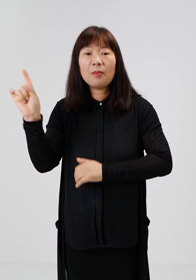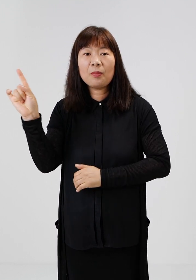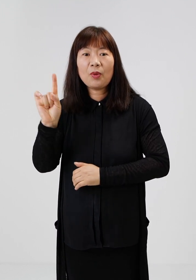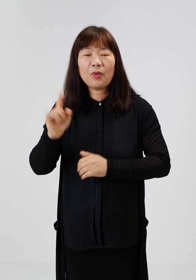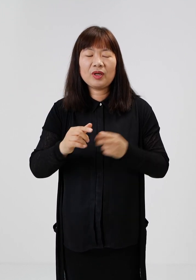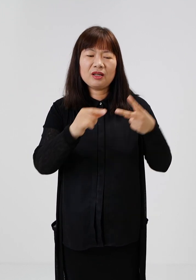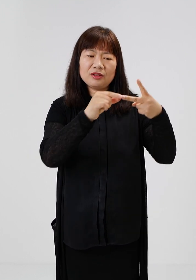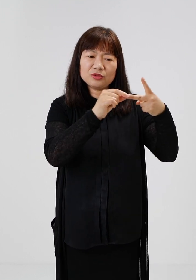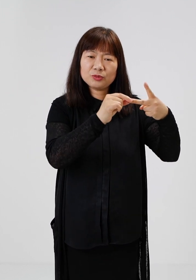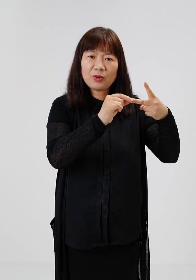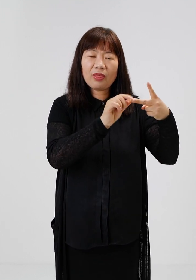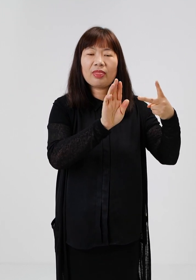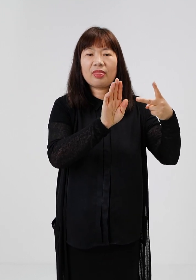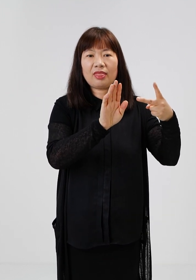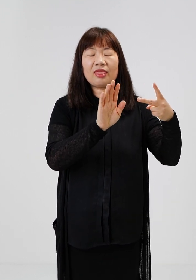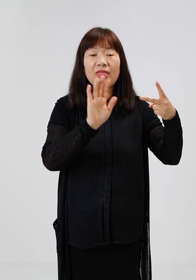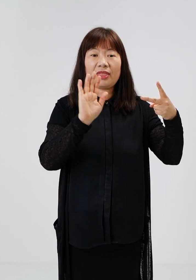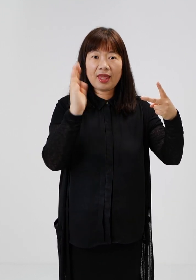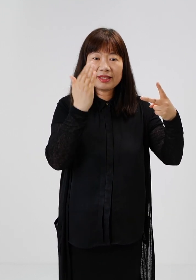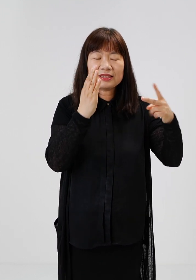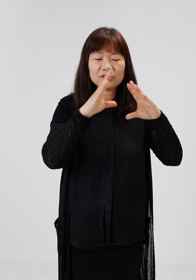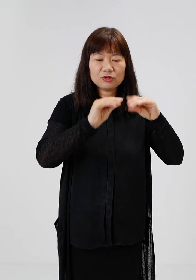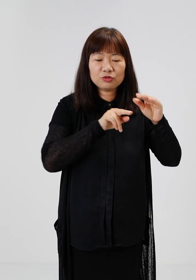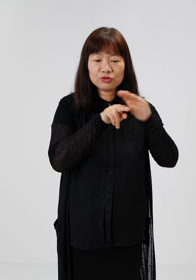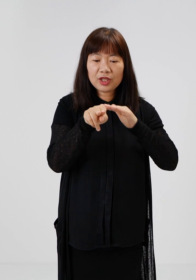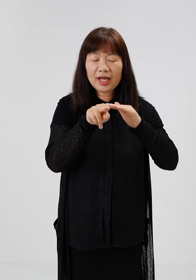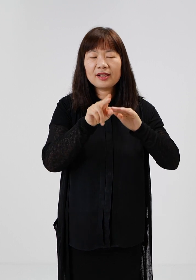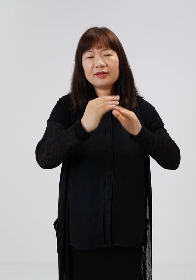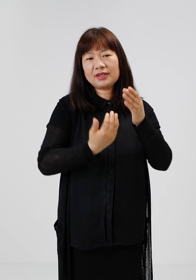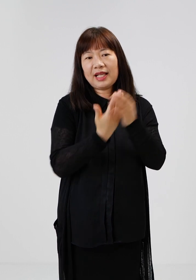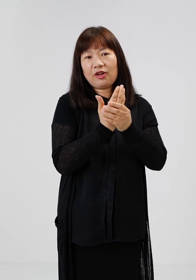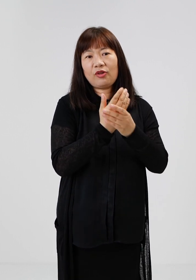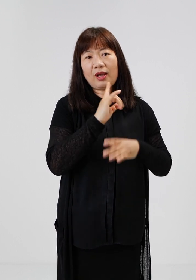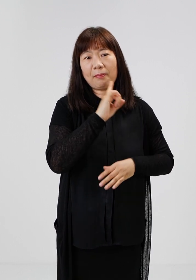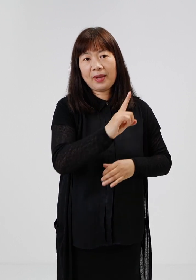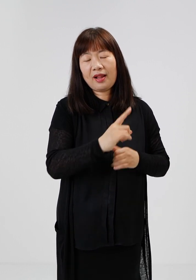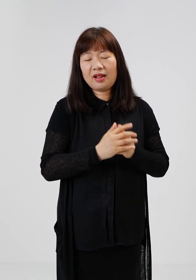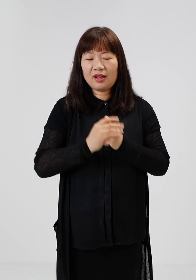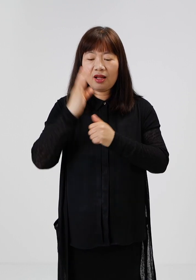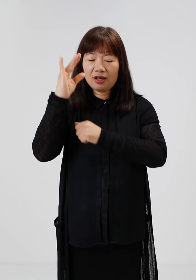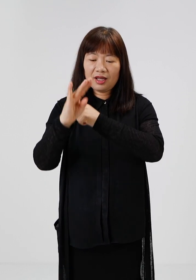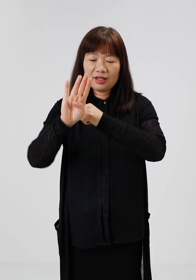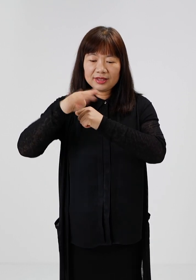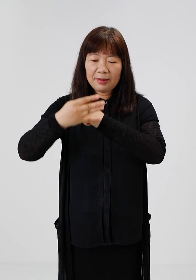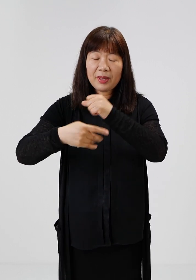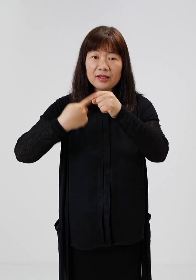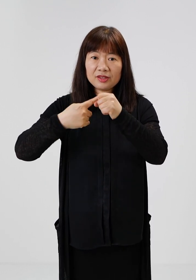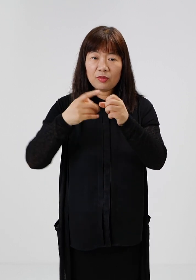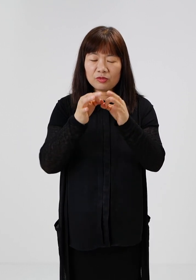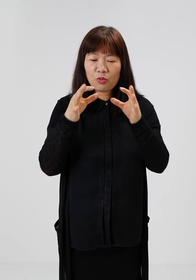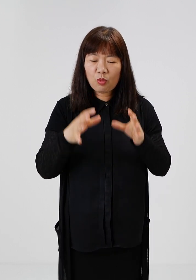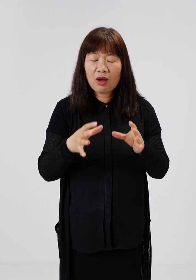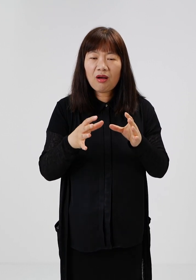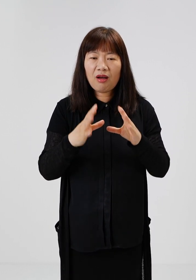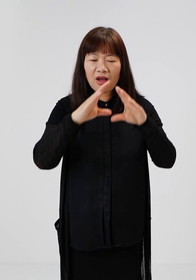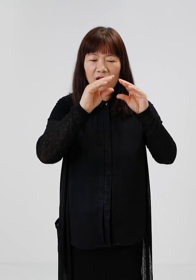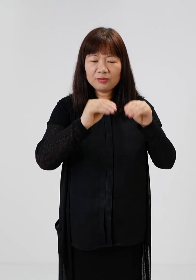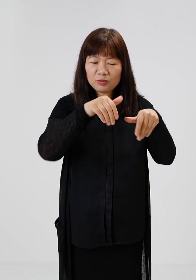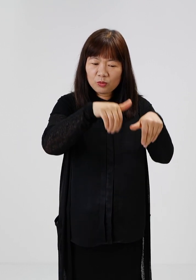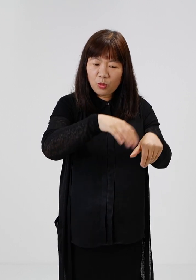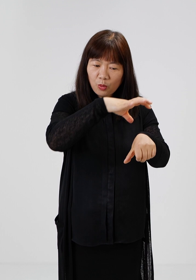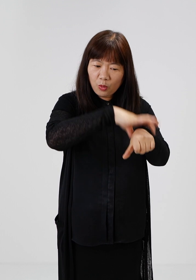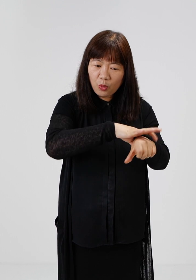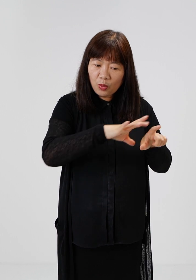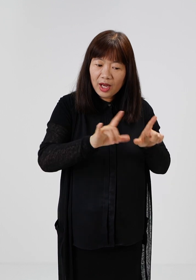제2의 출애굽이다. 왜냐하면 400년 동안 애굽에 포로 생활하던 훨씬